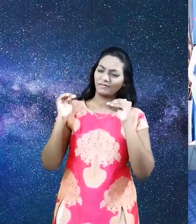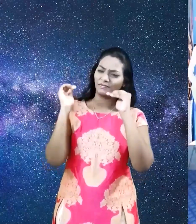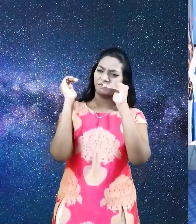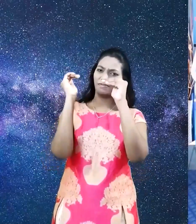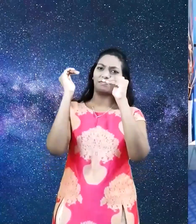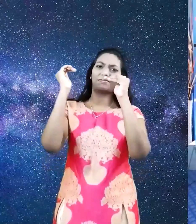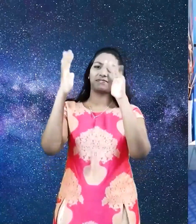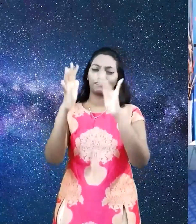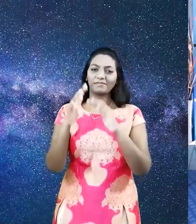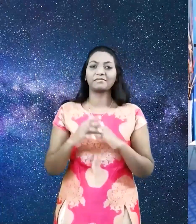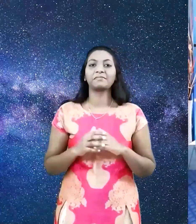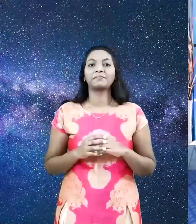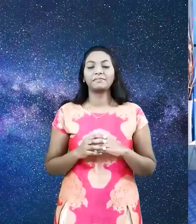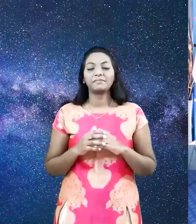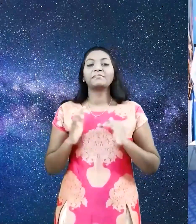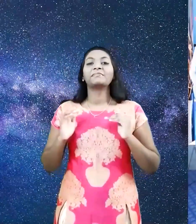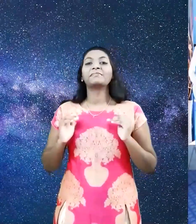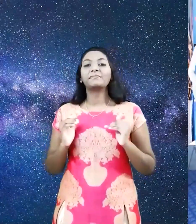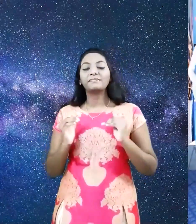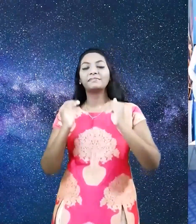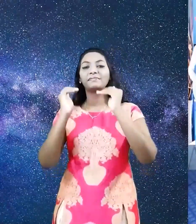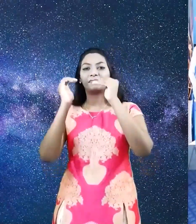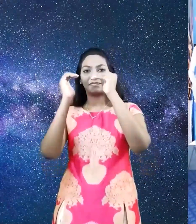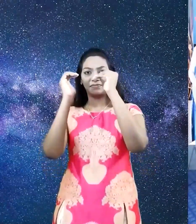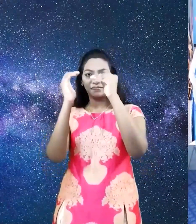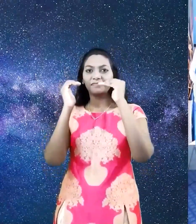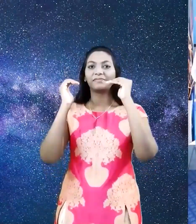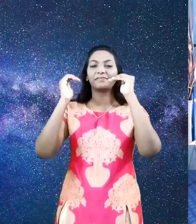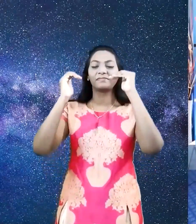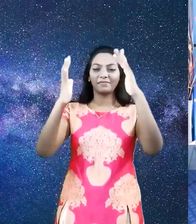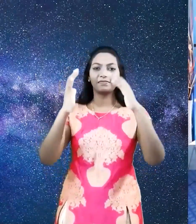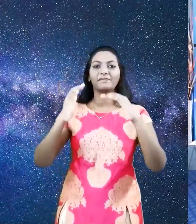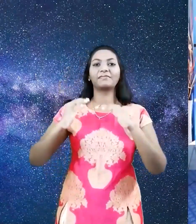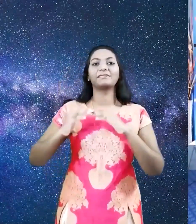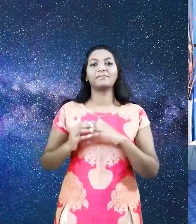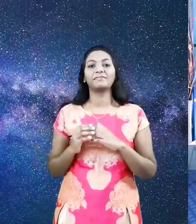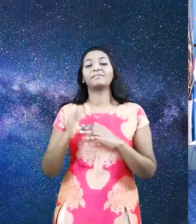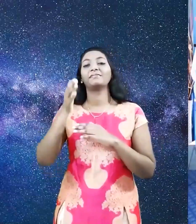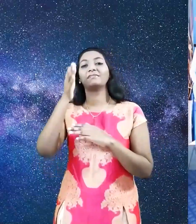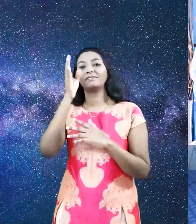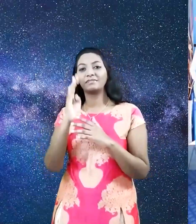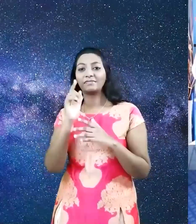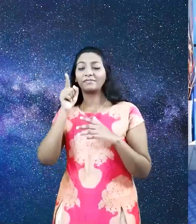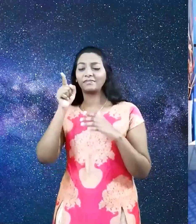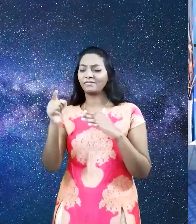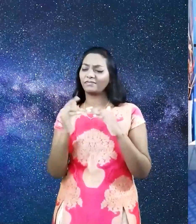ऊंचा तू सबसे ऊंचा